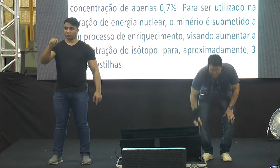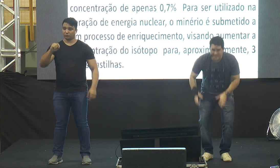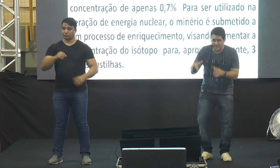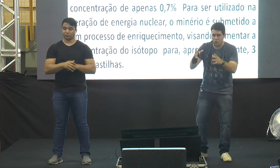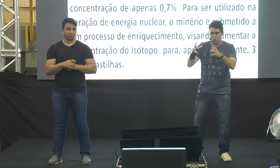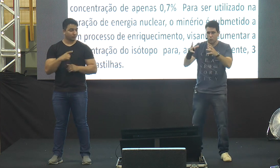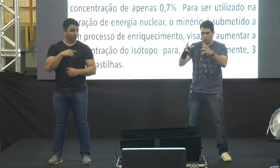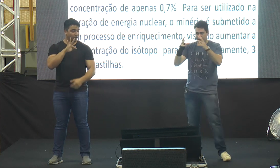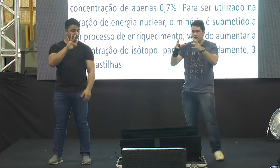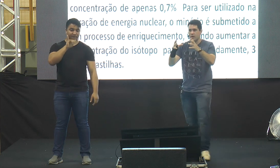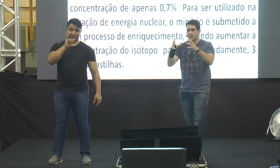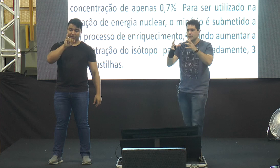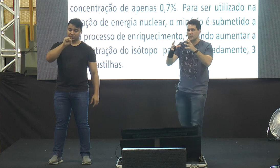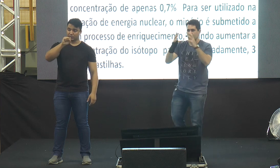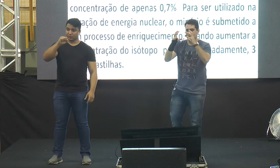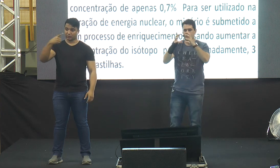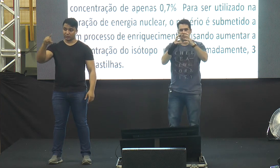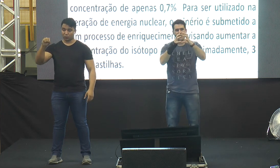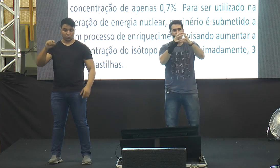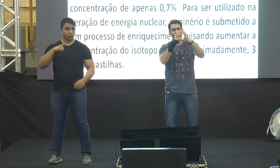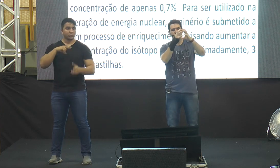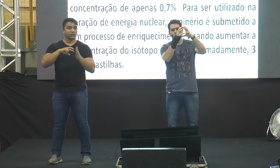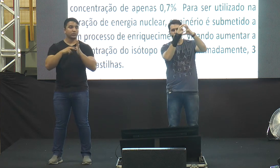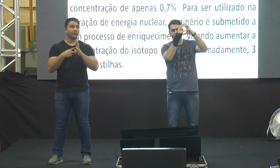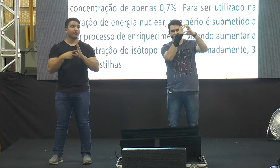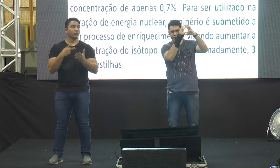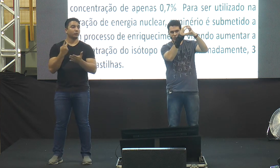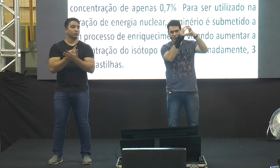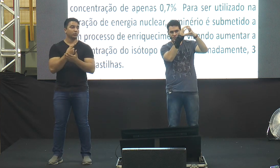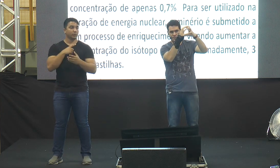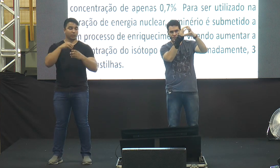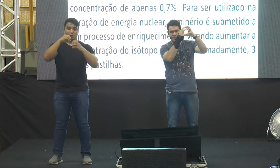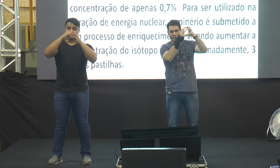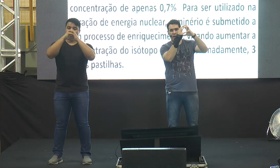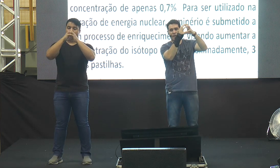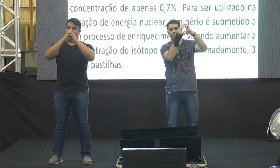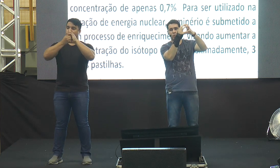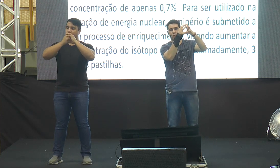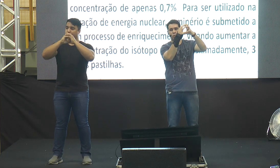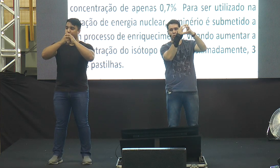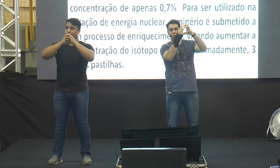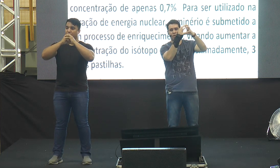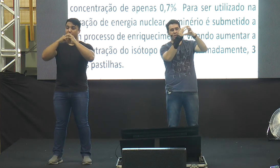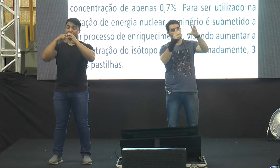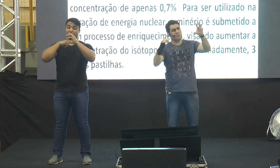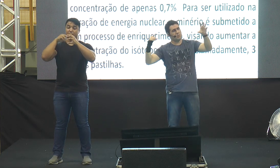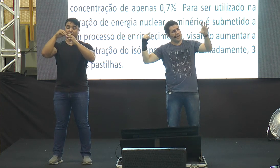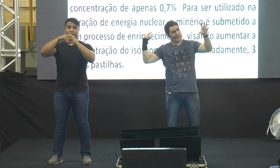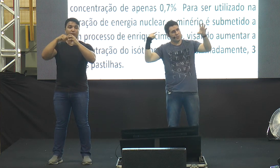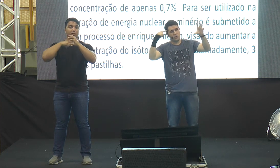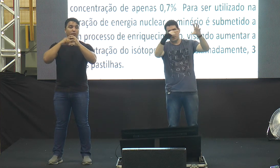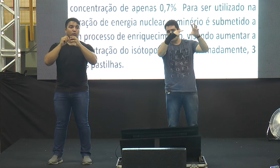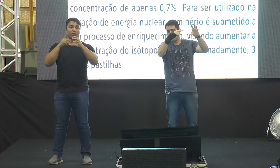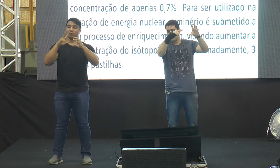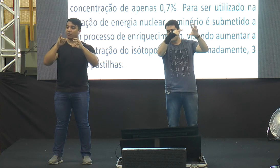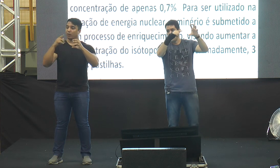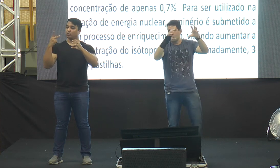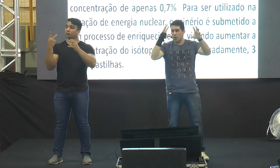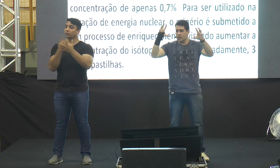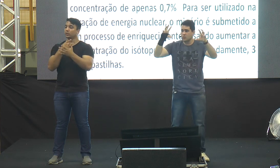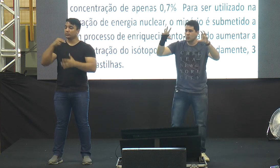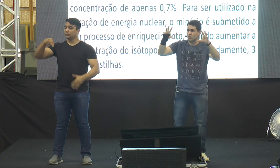pega uma fissão, o que vai acontecer? Você tem um núcleo muito grande. Aí esse núcleo muito grande vai ser bombardeado por um